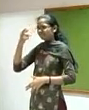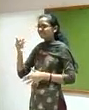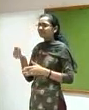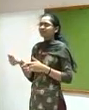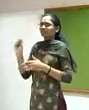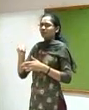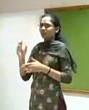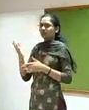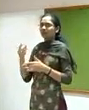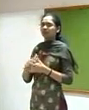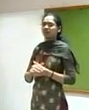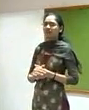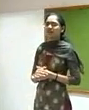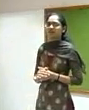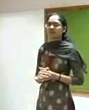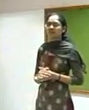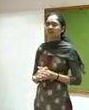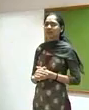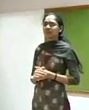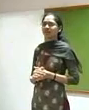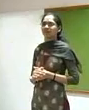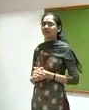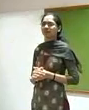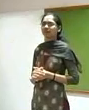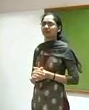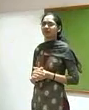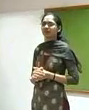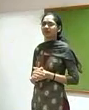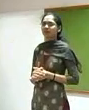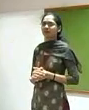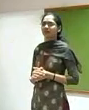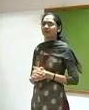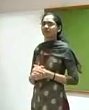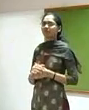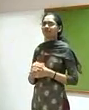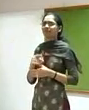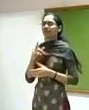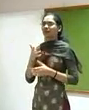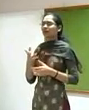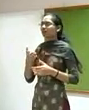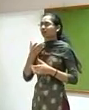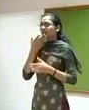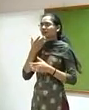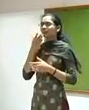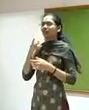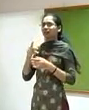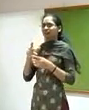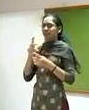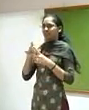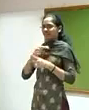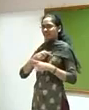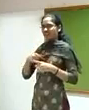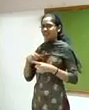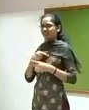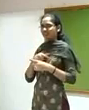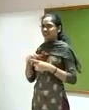उसके तरफ आपका भैया I guess the only concern I would have regarding this definition